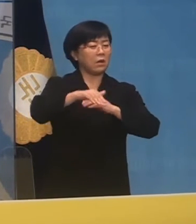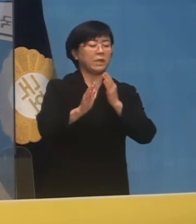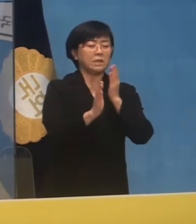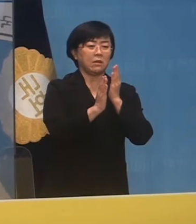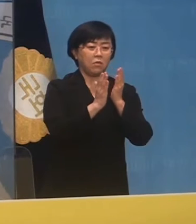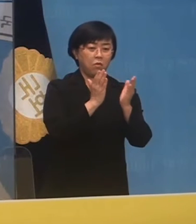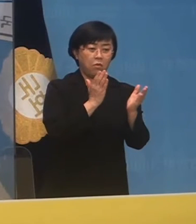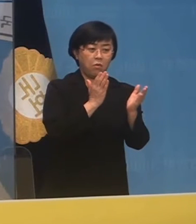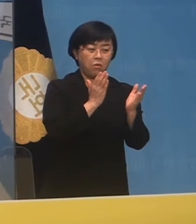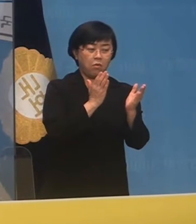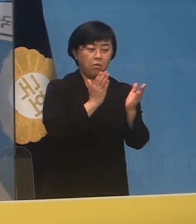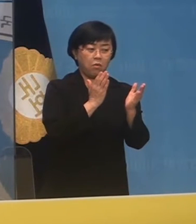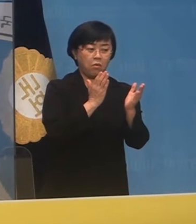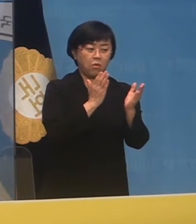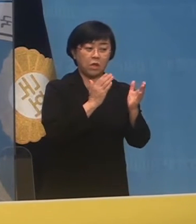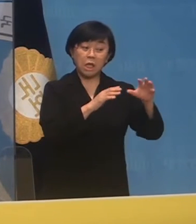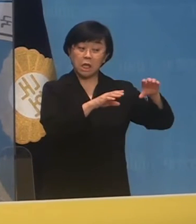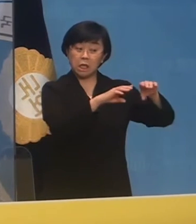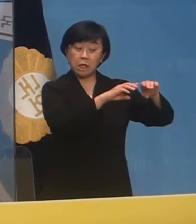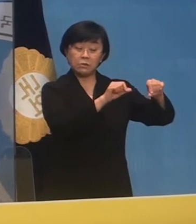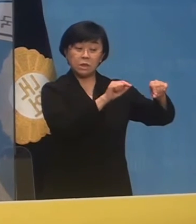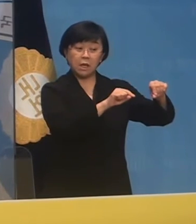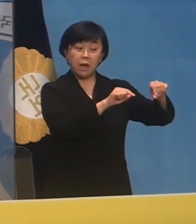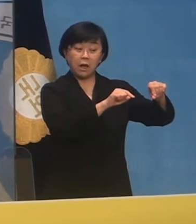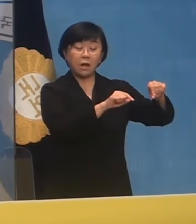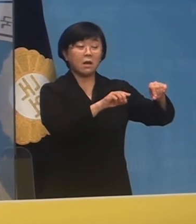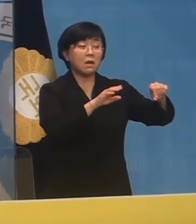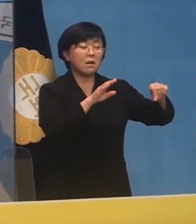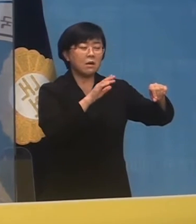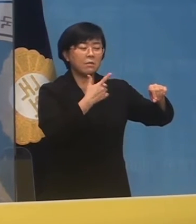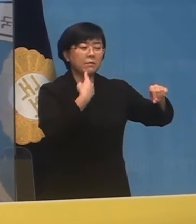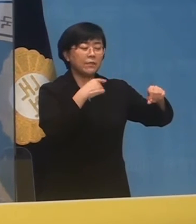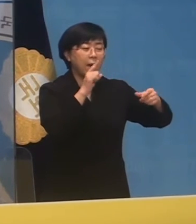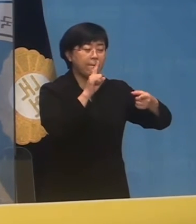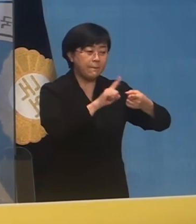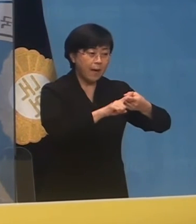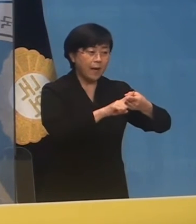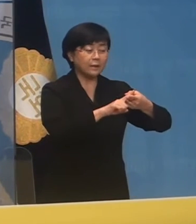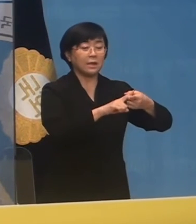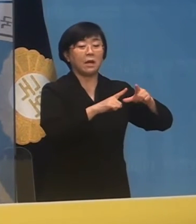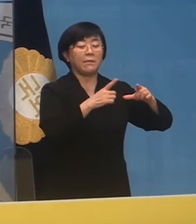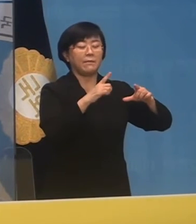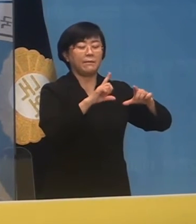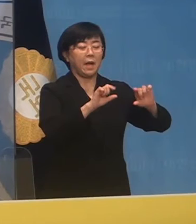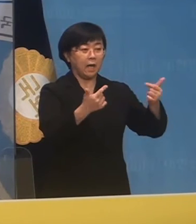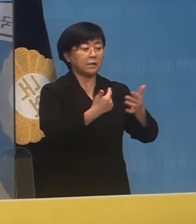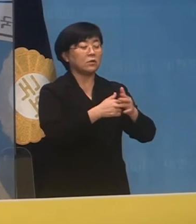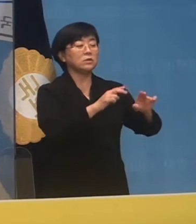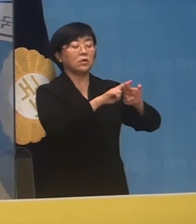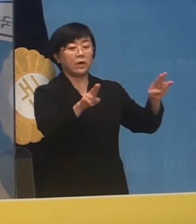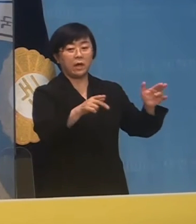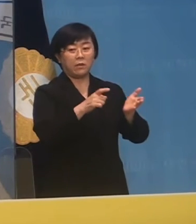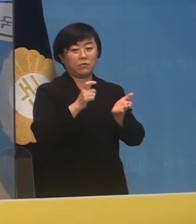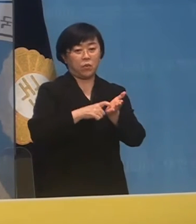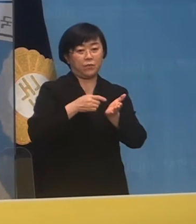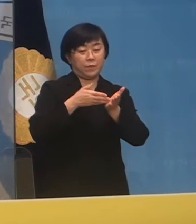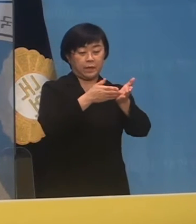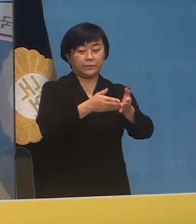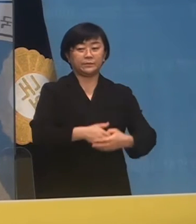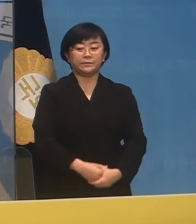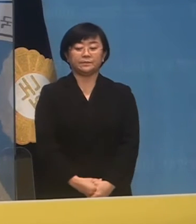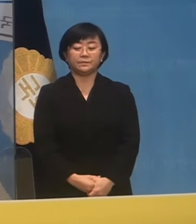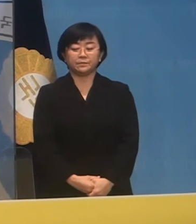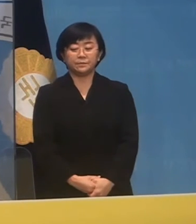않으며 입지가 타당하지도 않은 새만금 신공항 사업을 즉각 처리할 것을